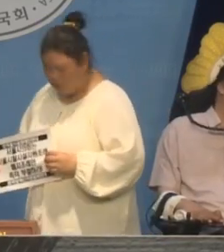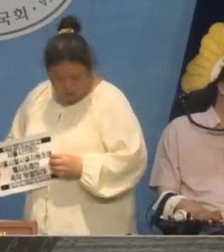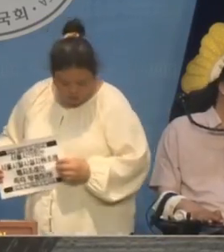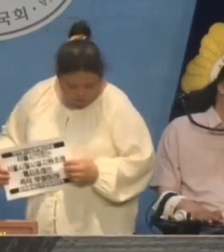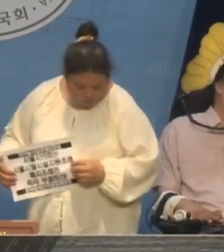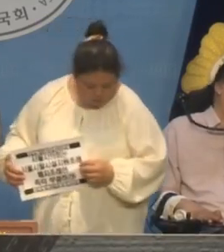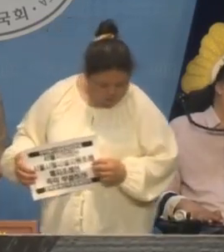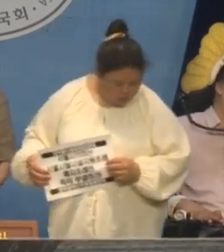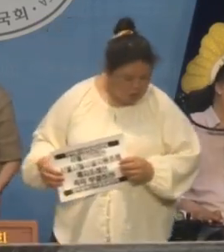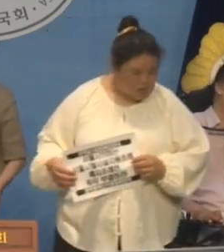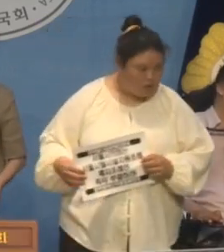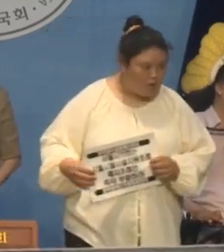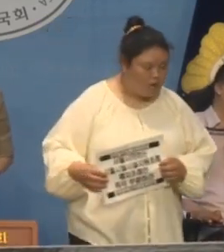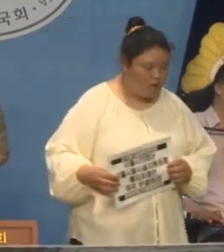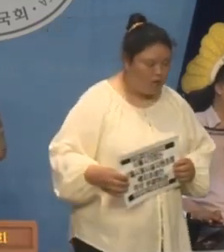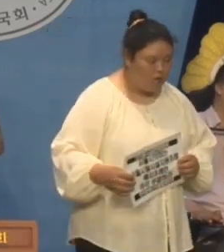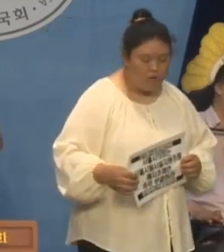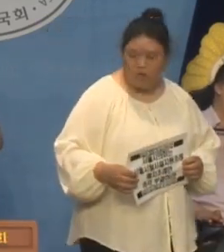노트북 여기 있었어?